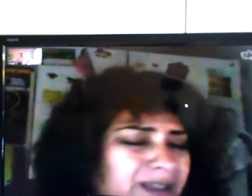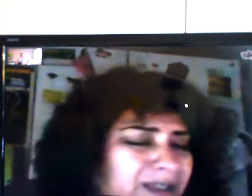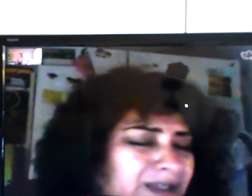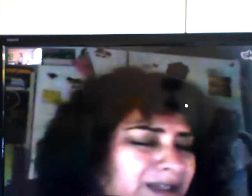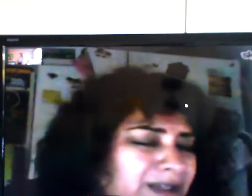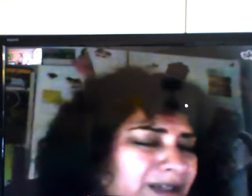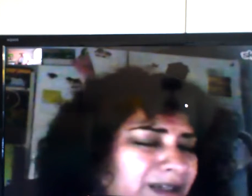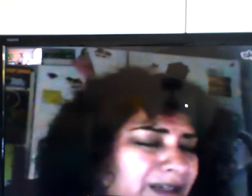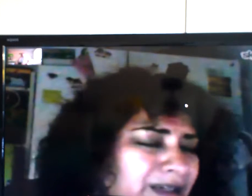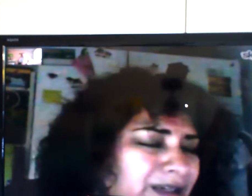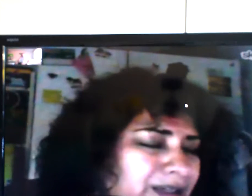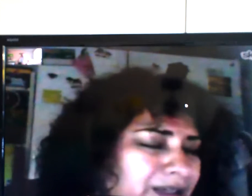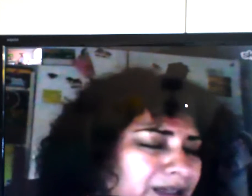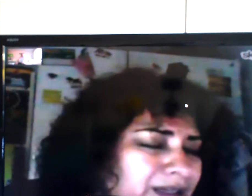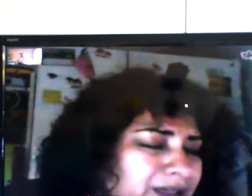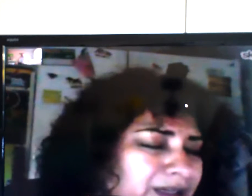en esta mujer